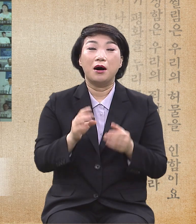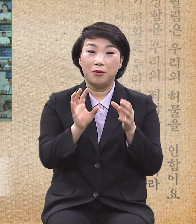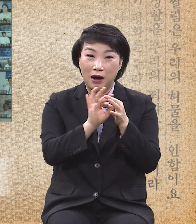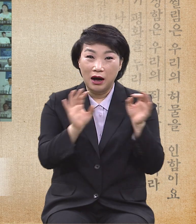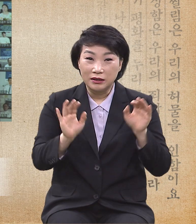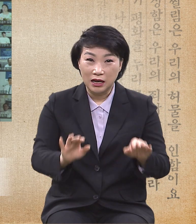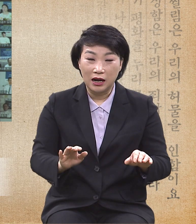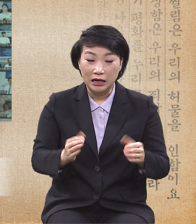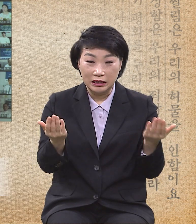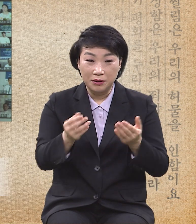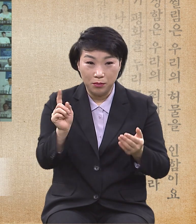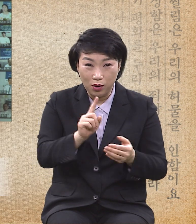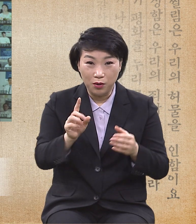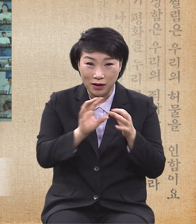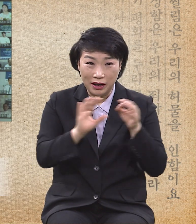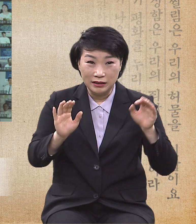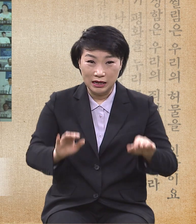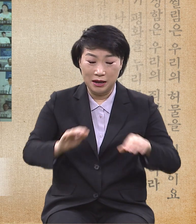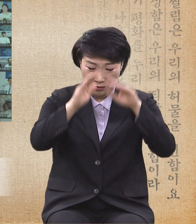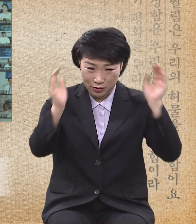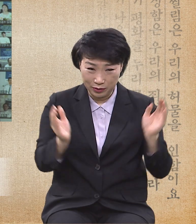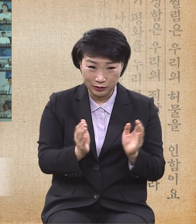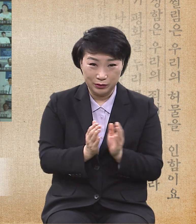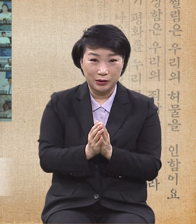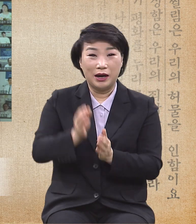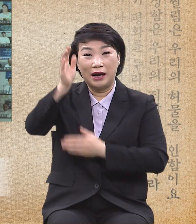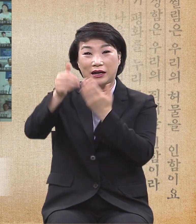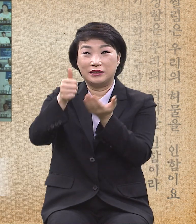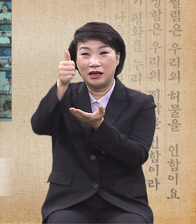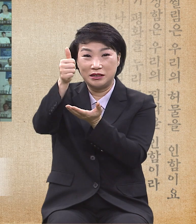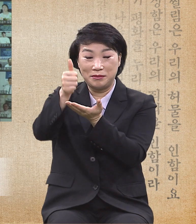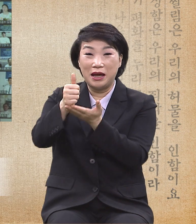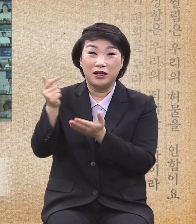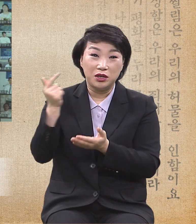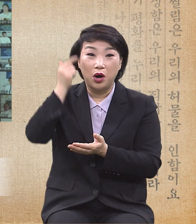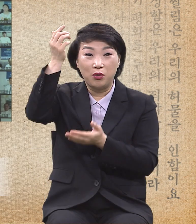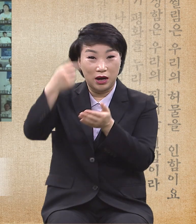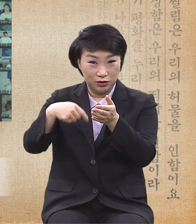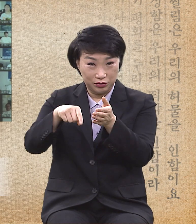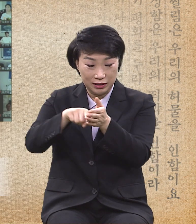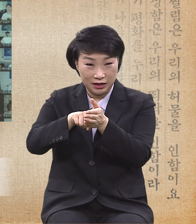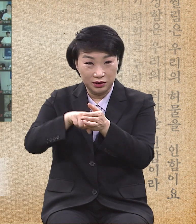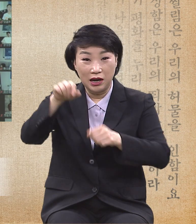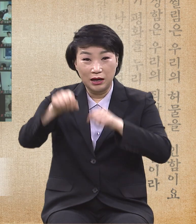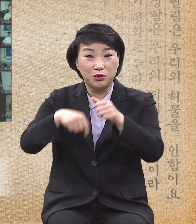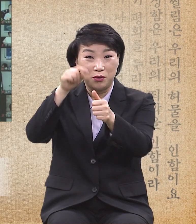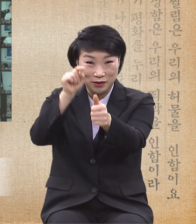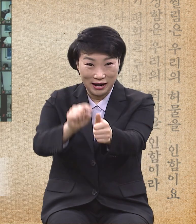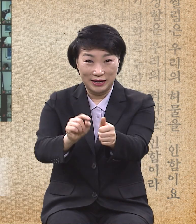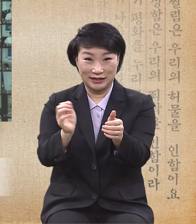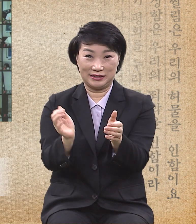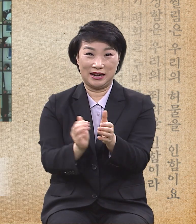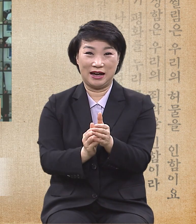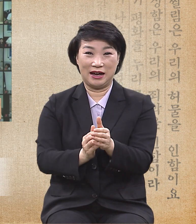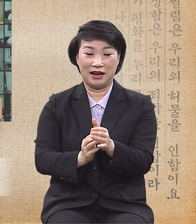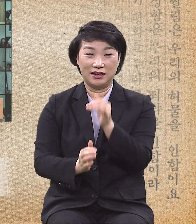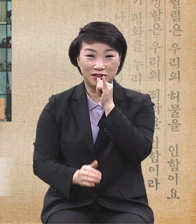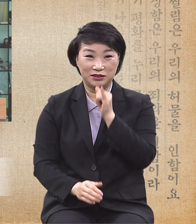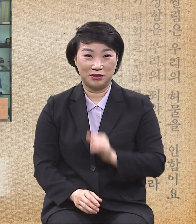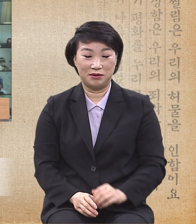마시든지 무엇으로든지 다 하나님의 영광을 위하여